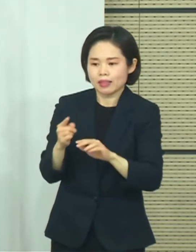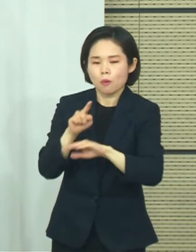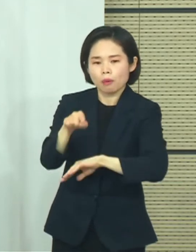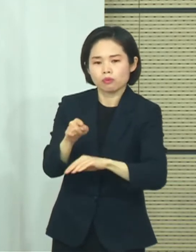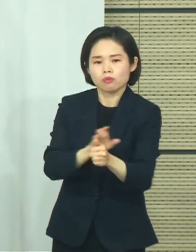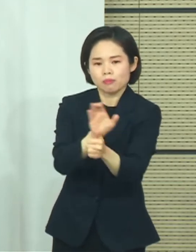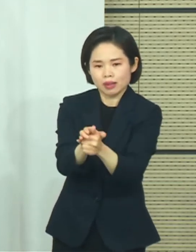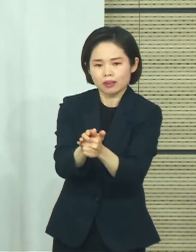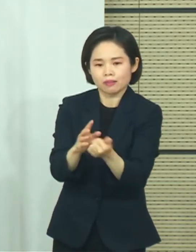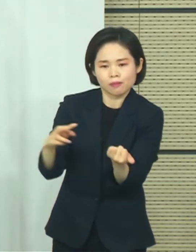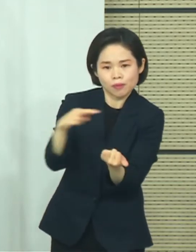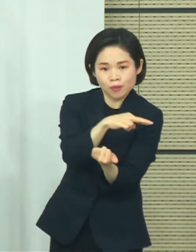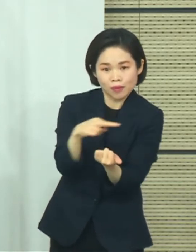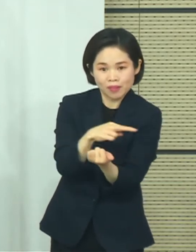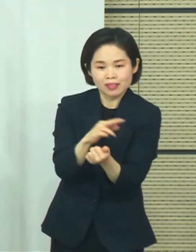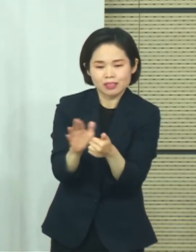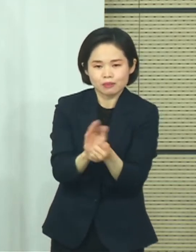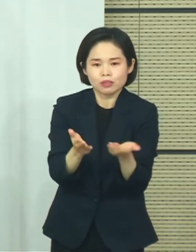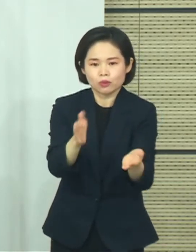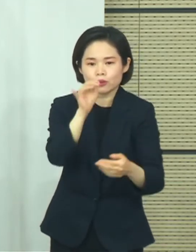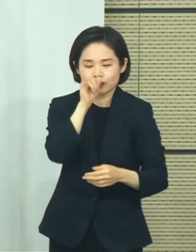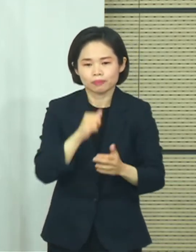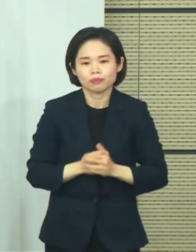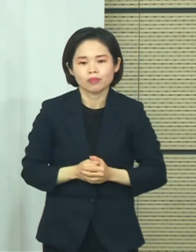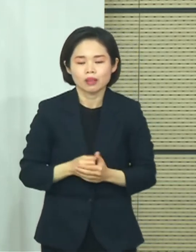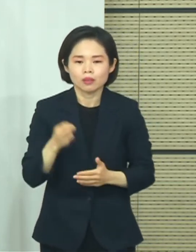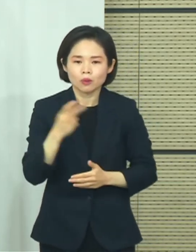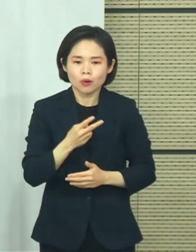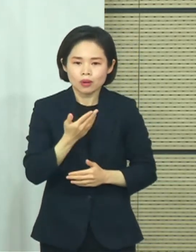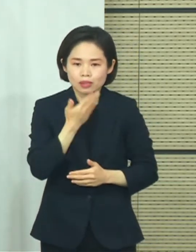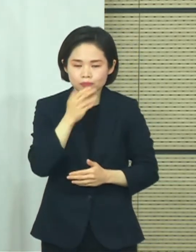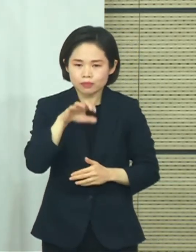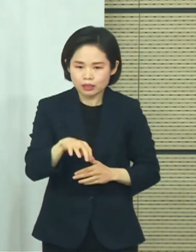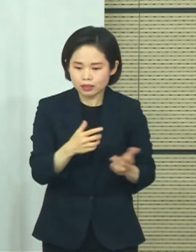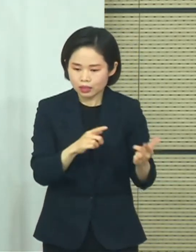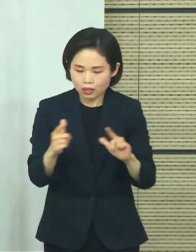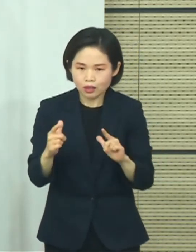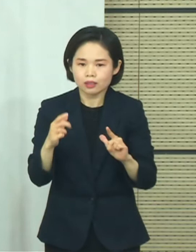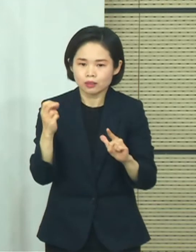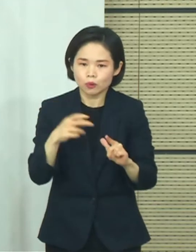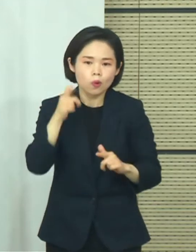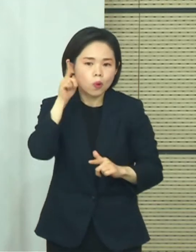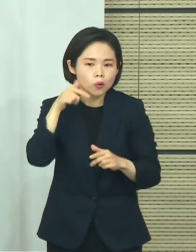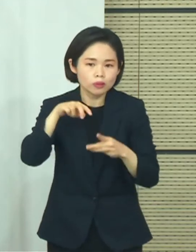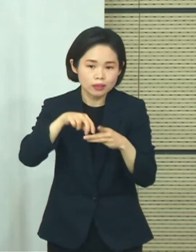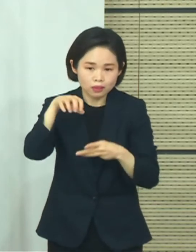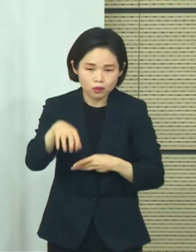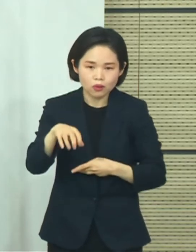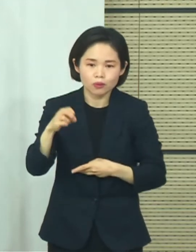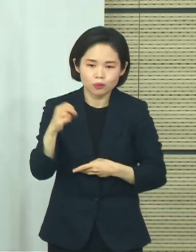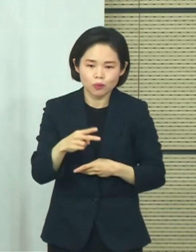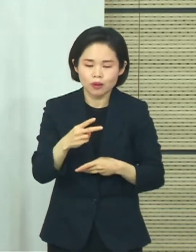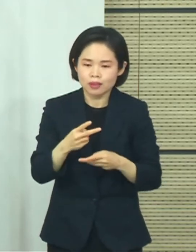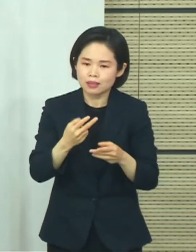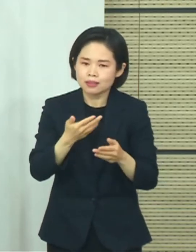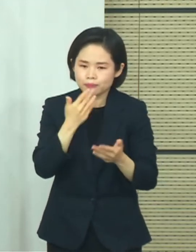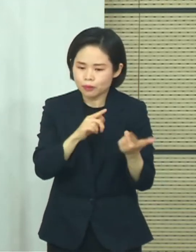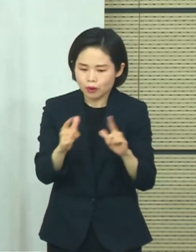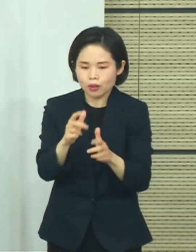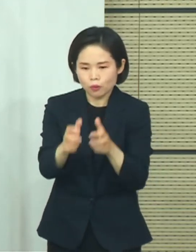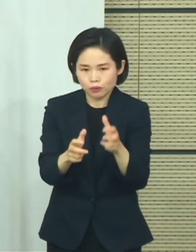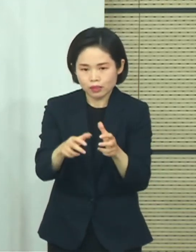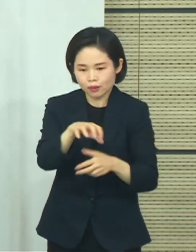관리도 강화하고 있습니다 음식점과 카페 뿐 아니라 콜센터 식품 제조업 등 리페 밀접한